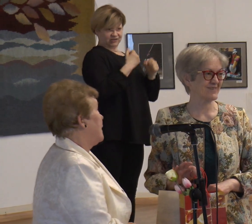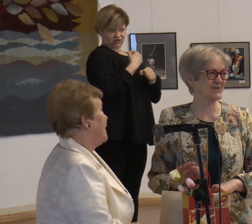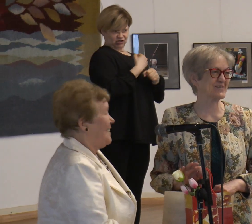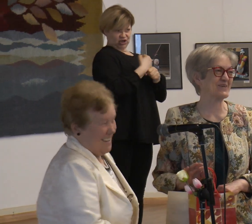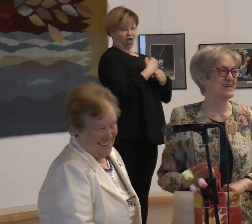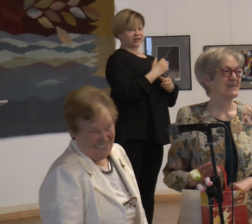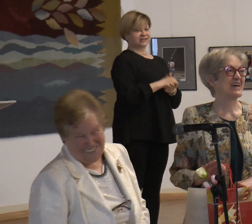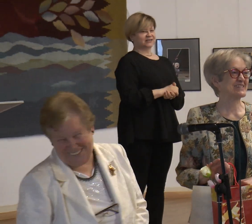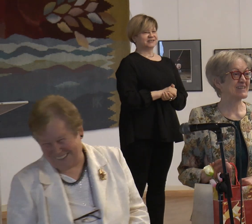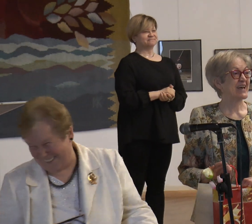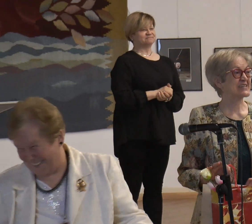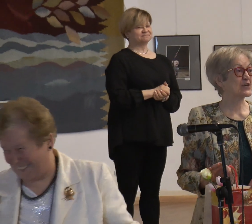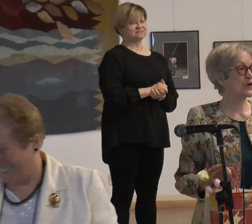volna.